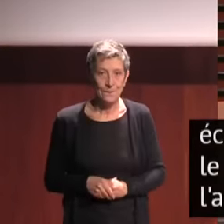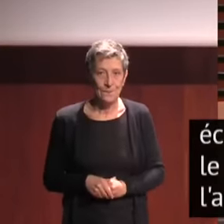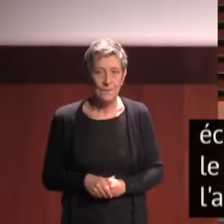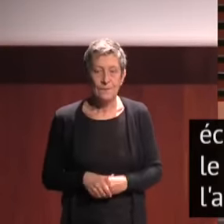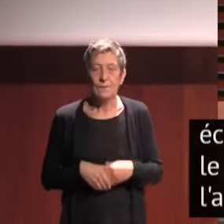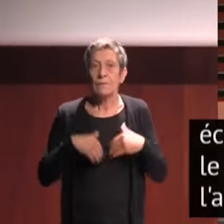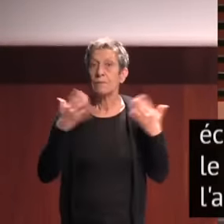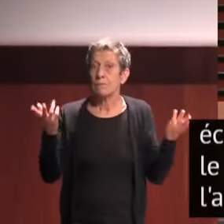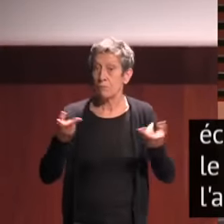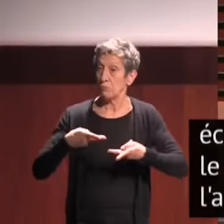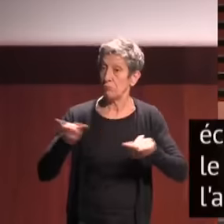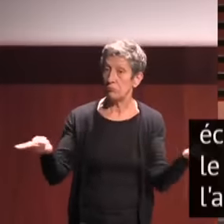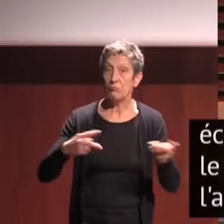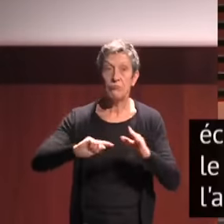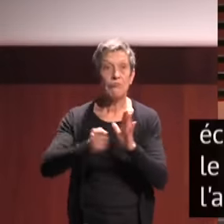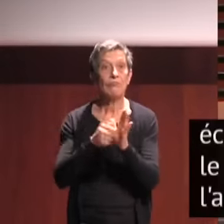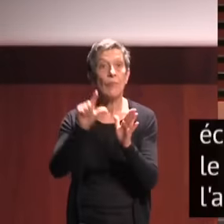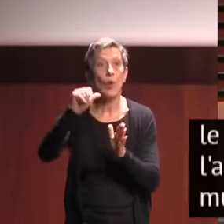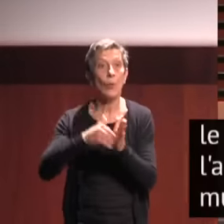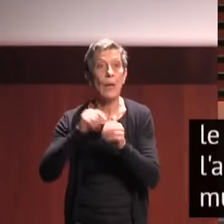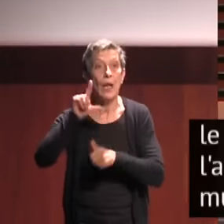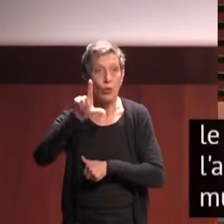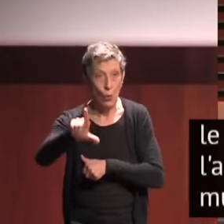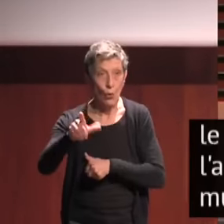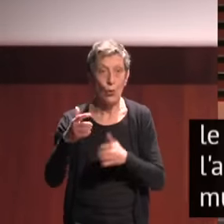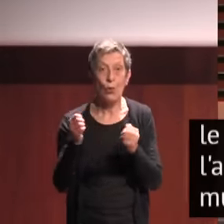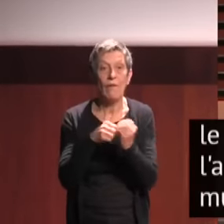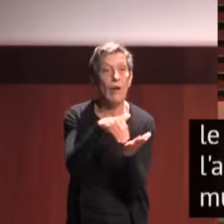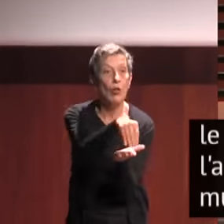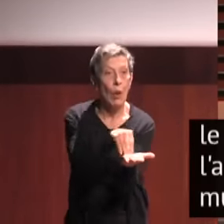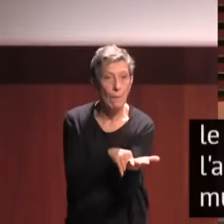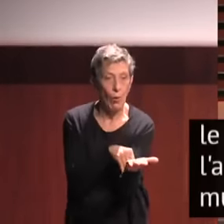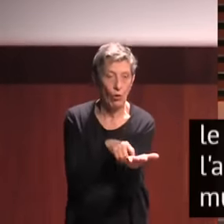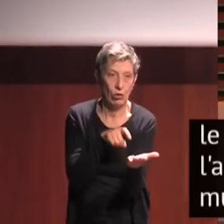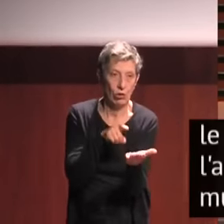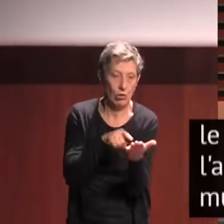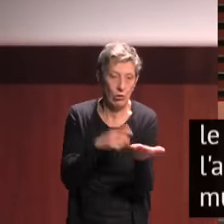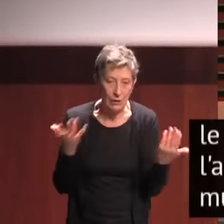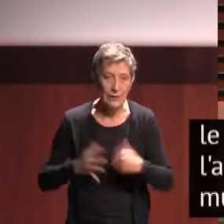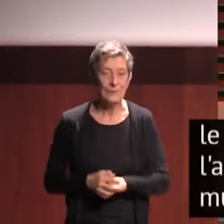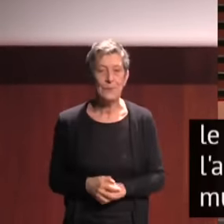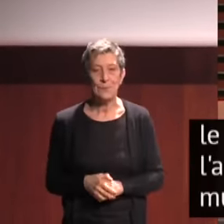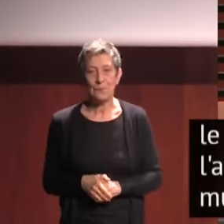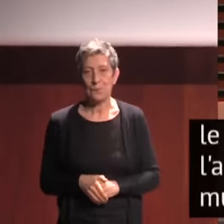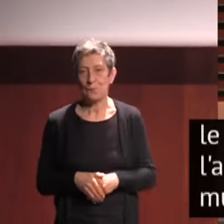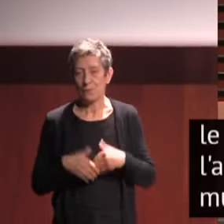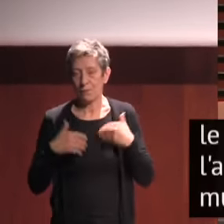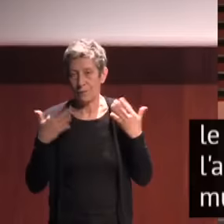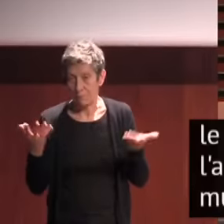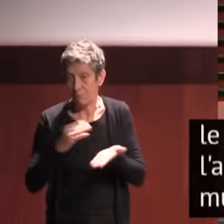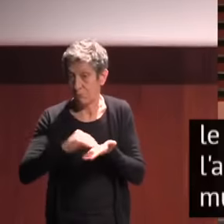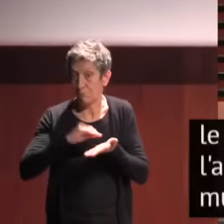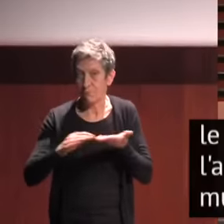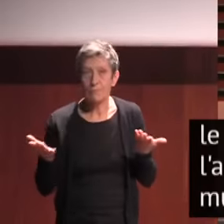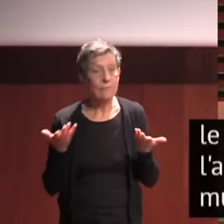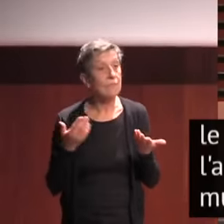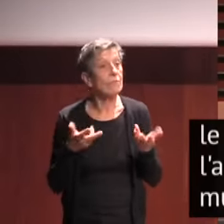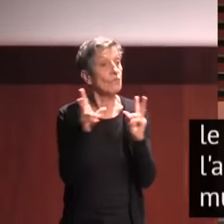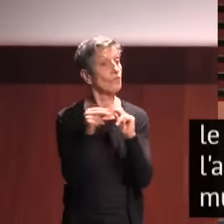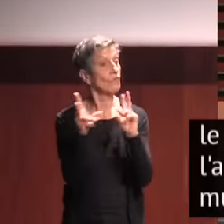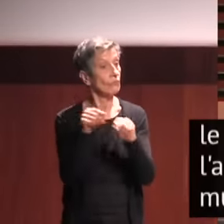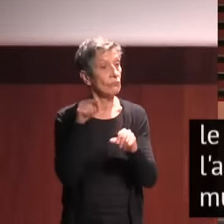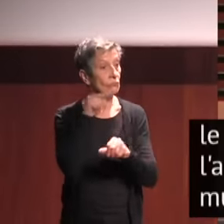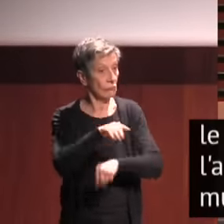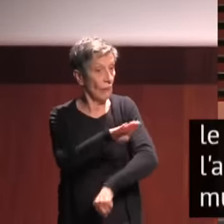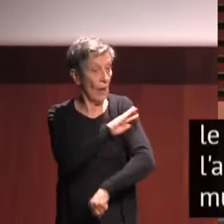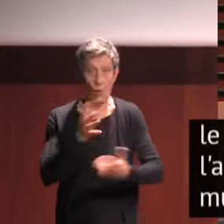publié en 2002 avec Yves Delaporte, un ethnologue. Ce récit, il a été produit en langue des signes et